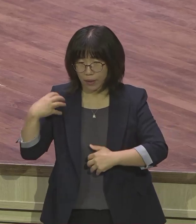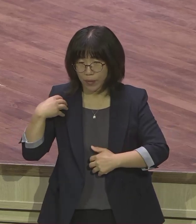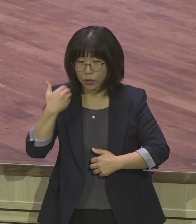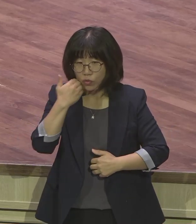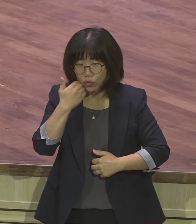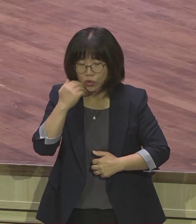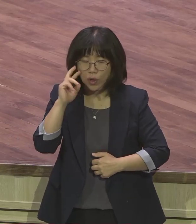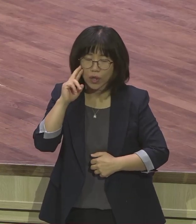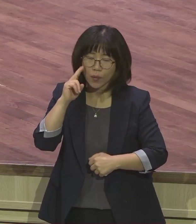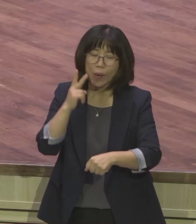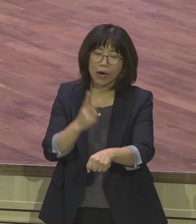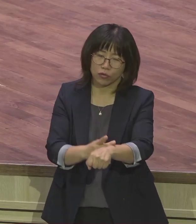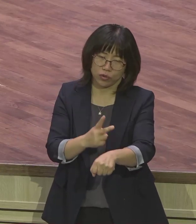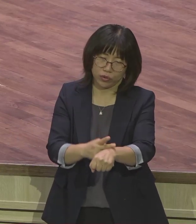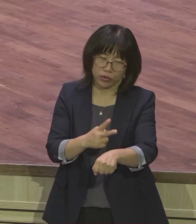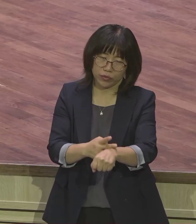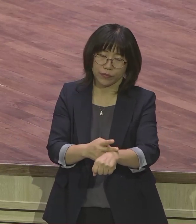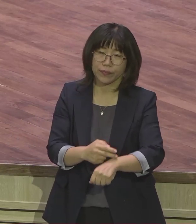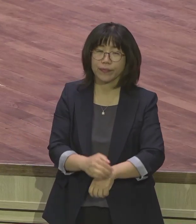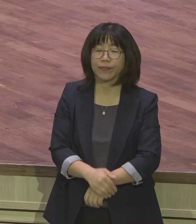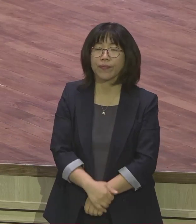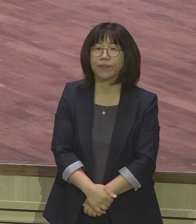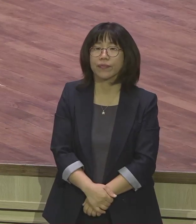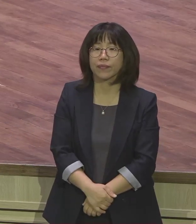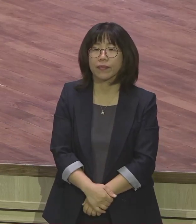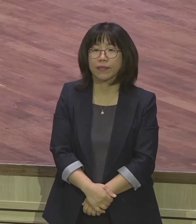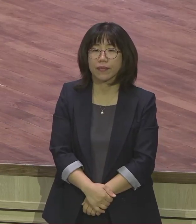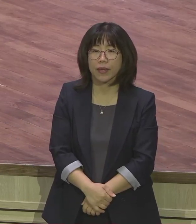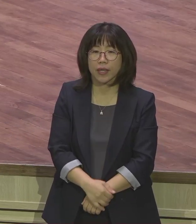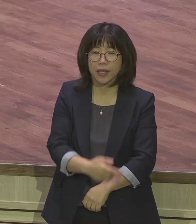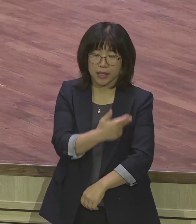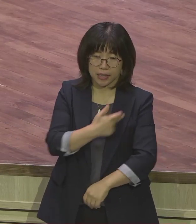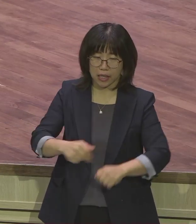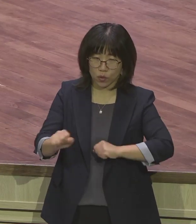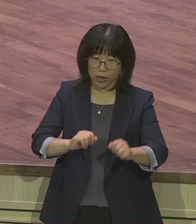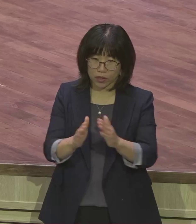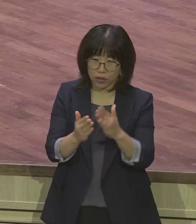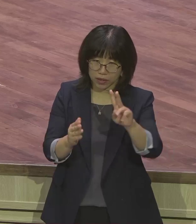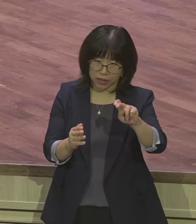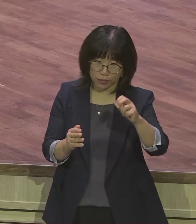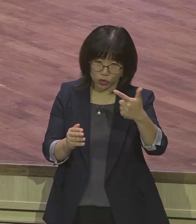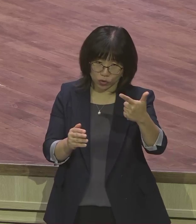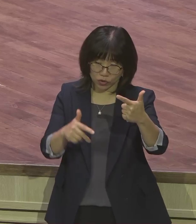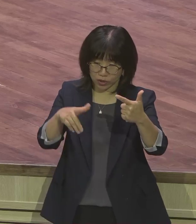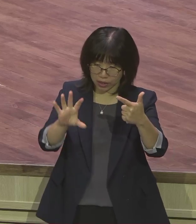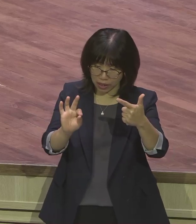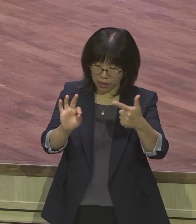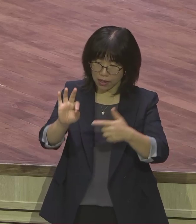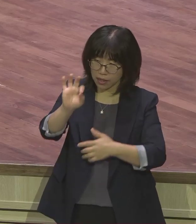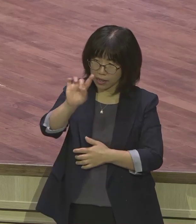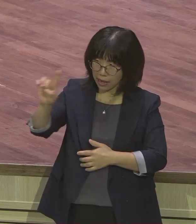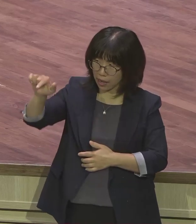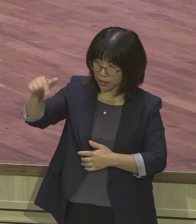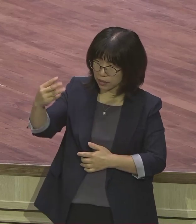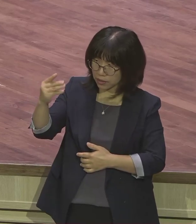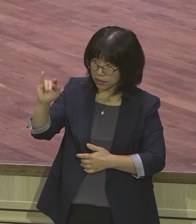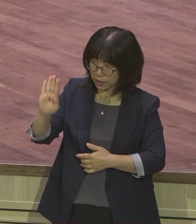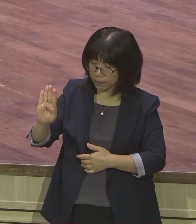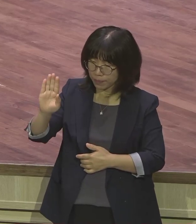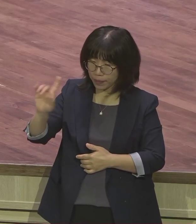바울이에요 사도 바울 4등전 26절에 보면 바울이 아그리바 왕 앞에 재판받는 장면이 나옵니다